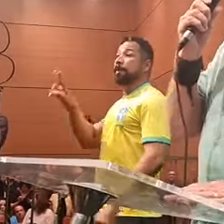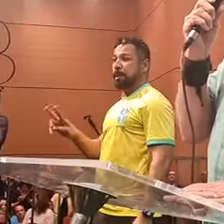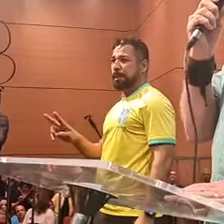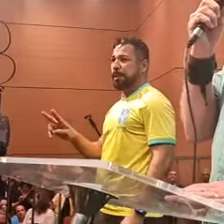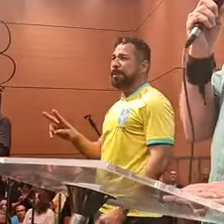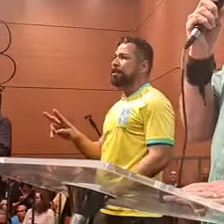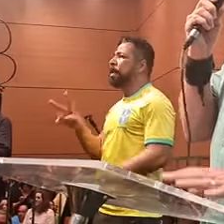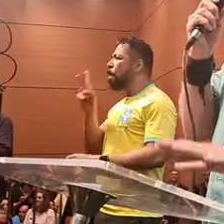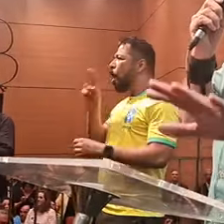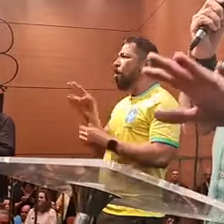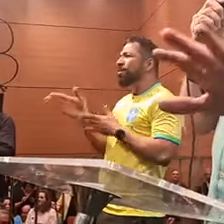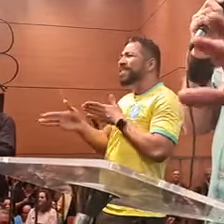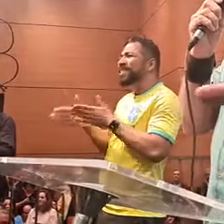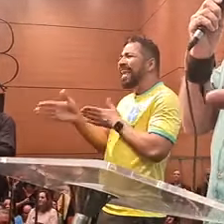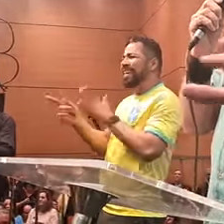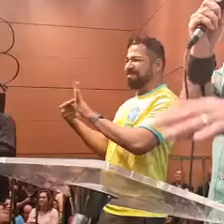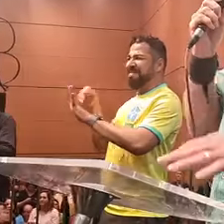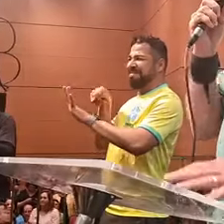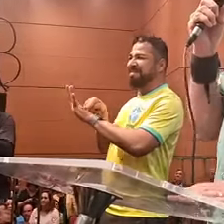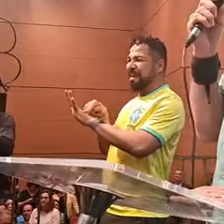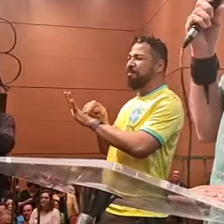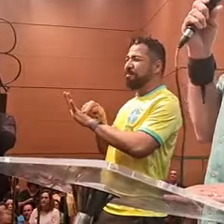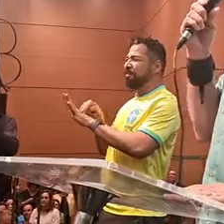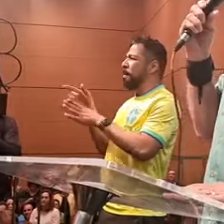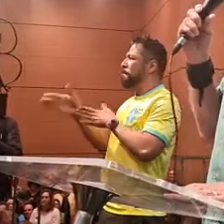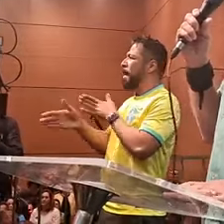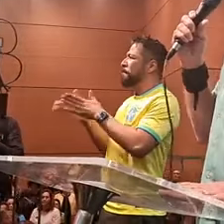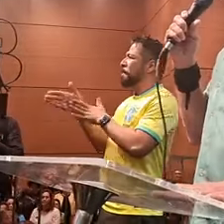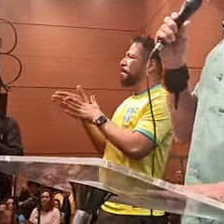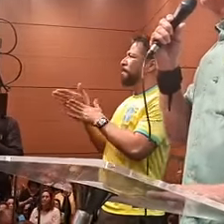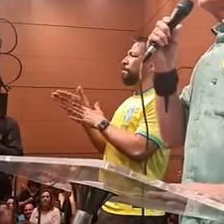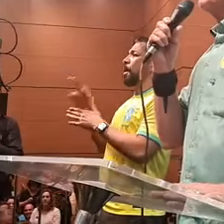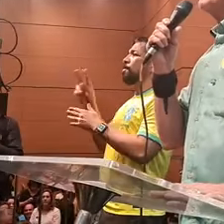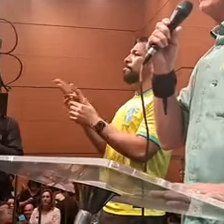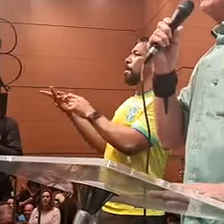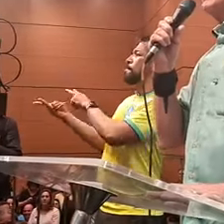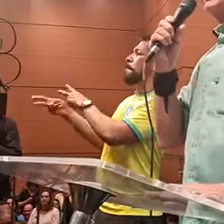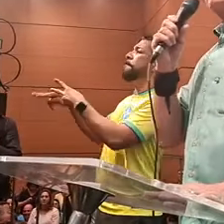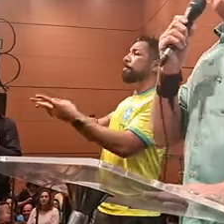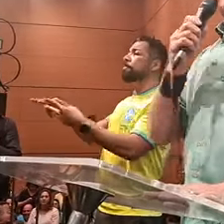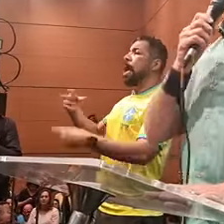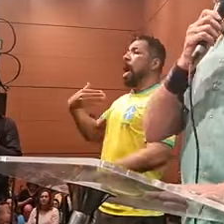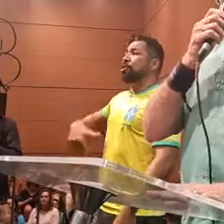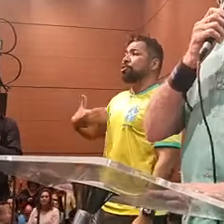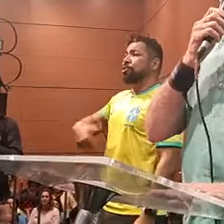Nós estamos vendo para onde está indo a nossa Argentina